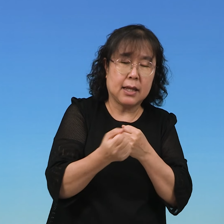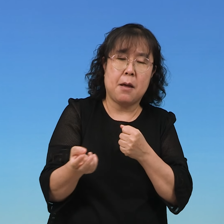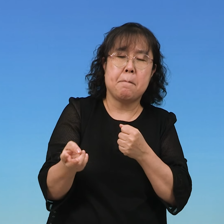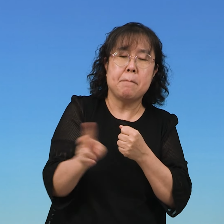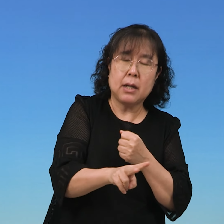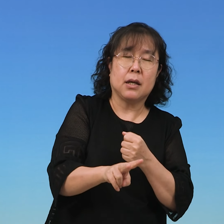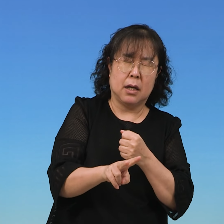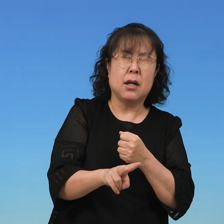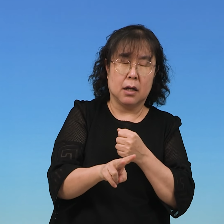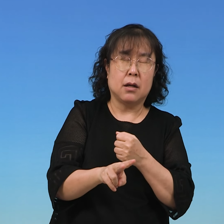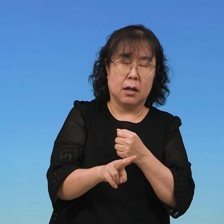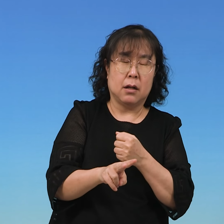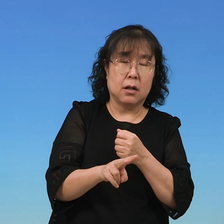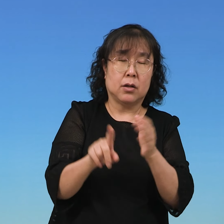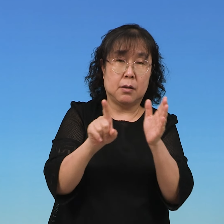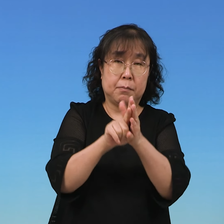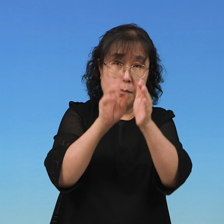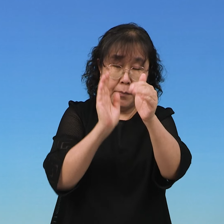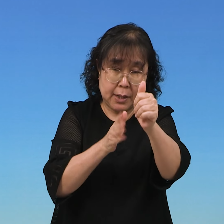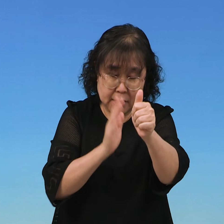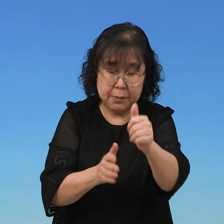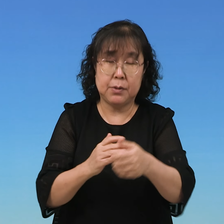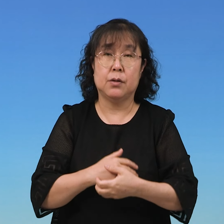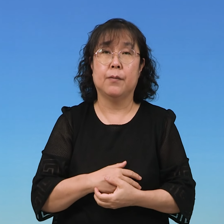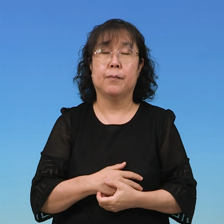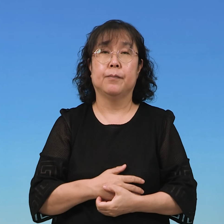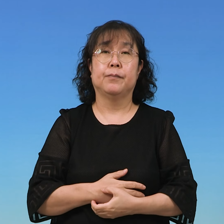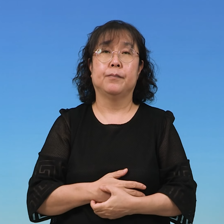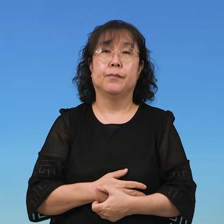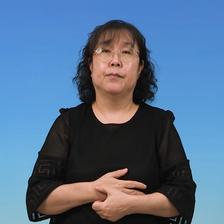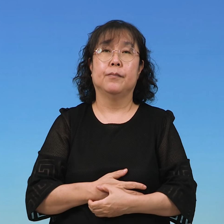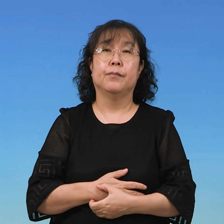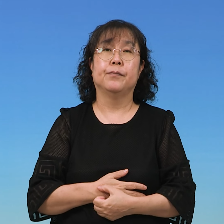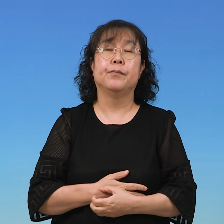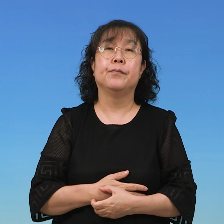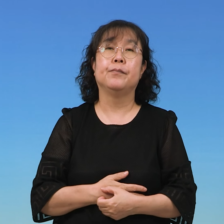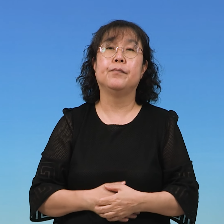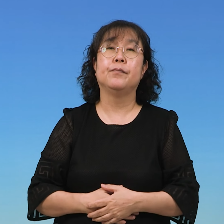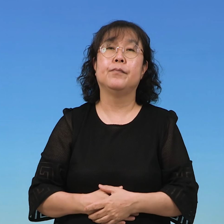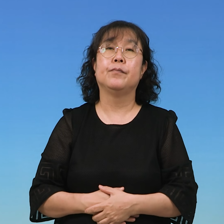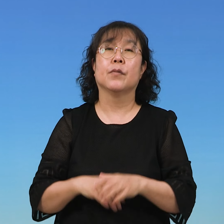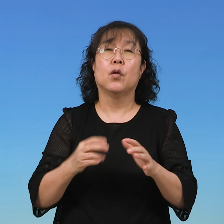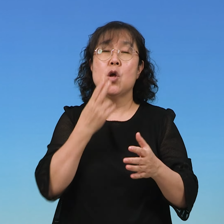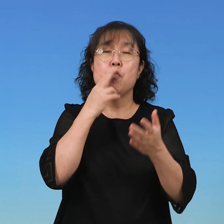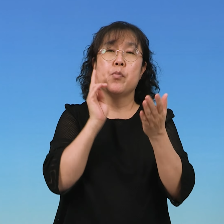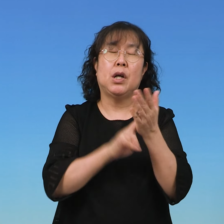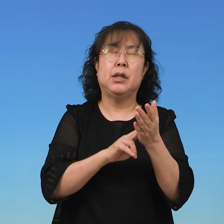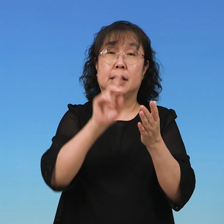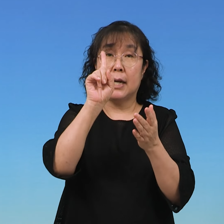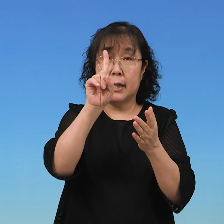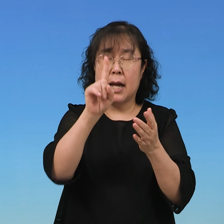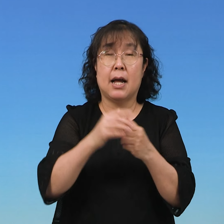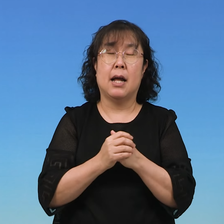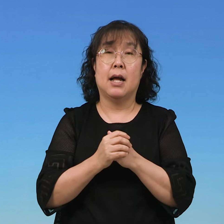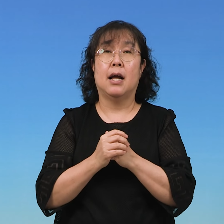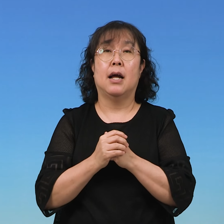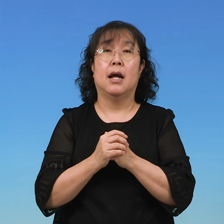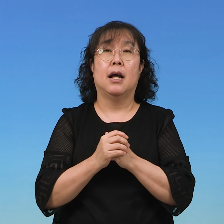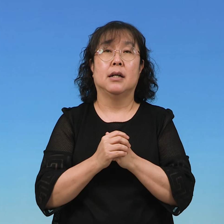얼마나 힘드셨어요 라는 그게 저에게는 베델이 될 수 있는 거예요. 제가 오늘 편지